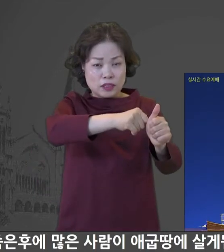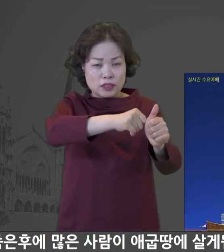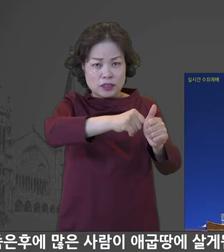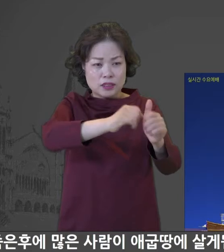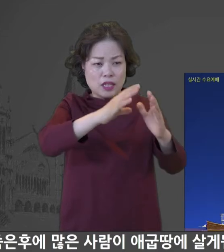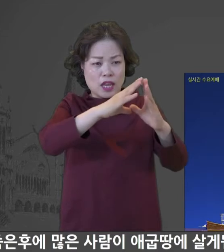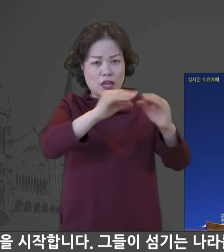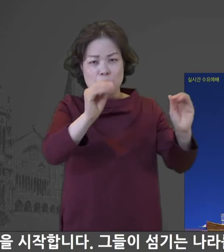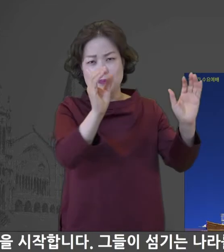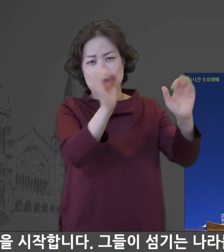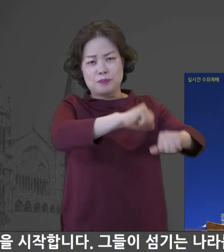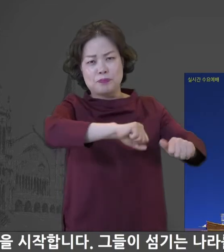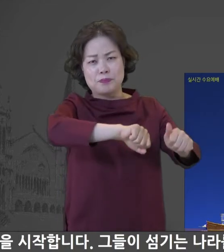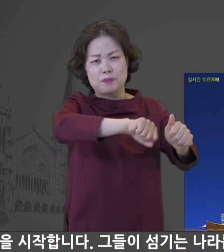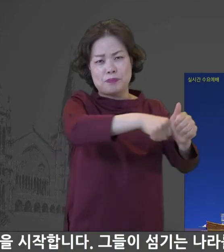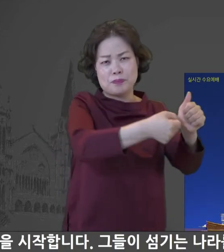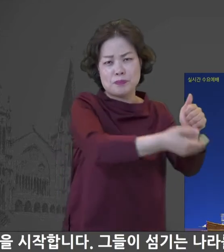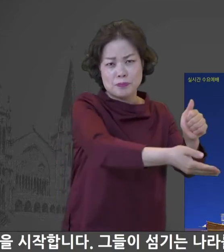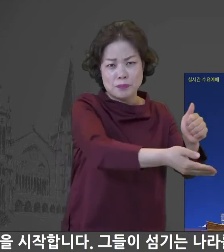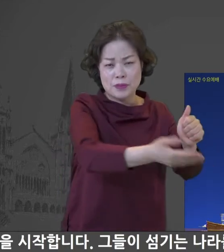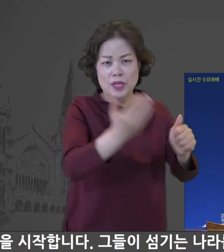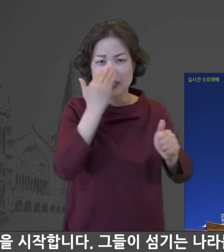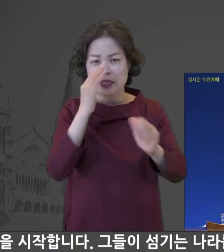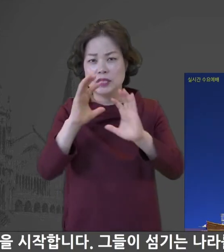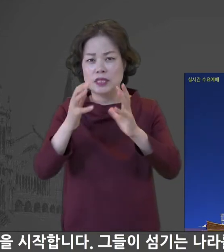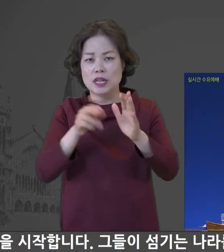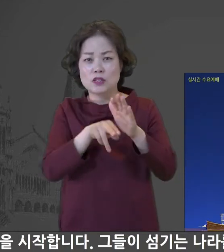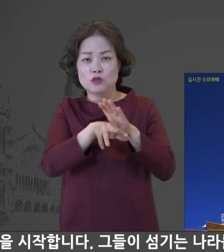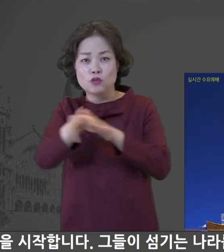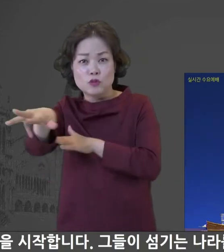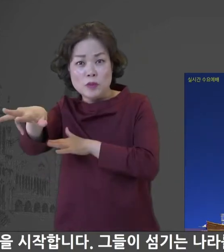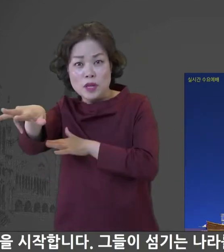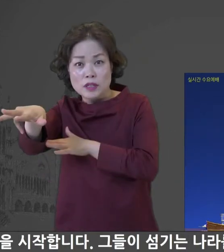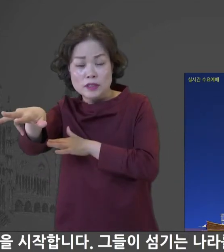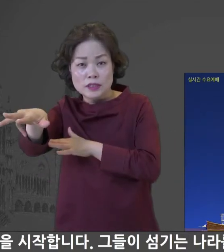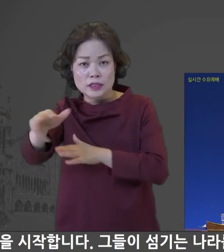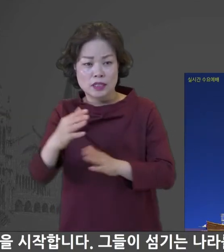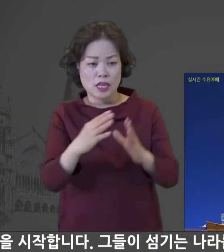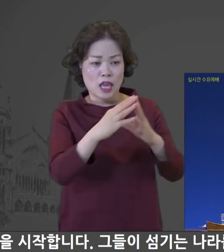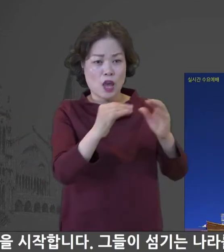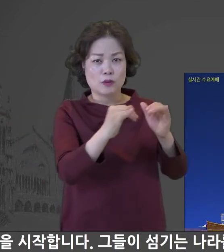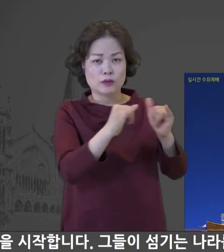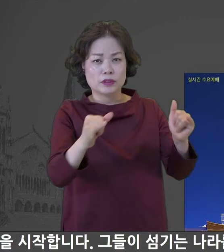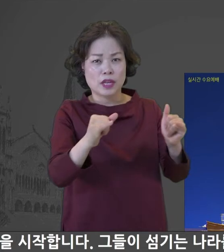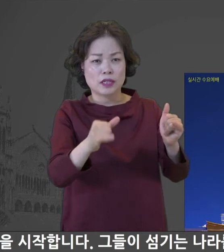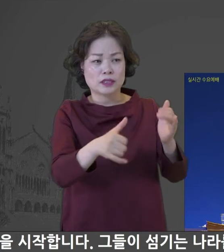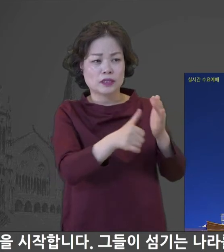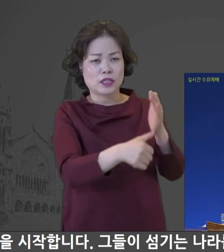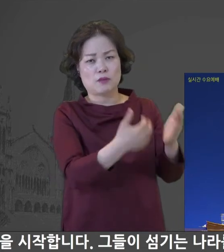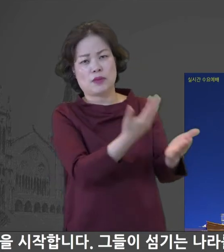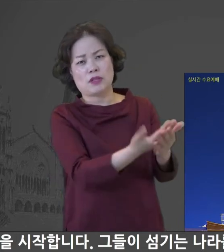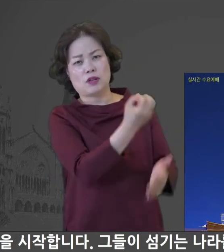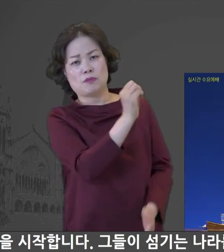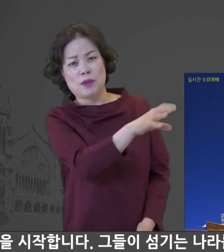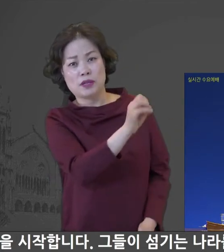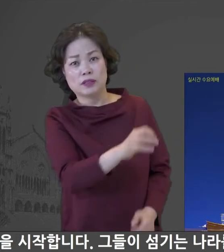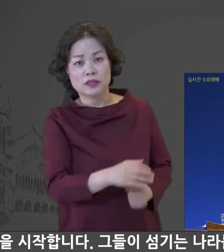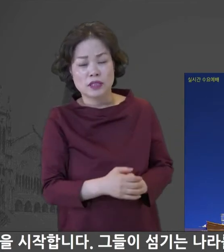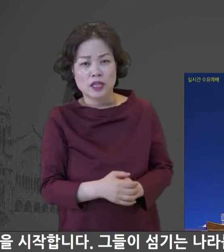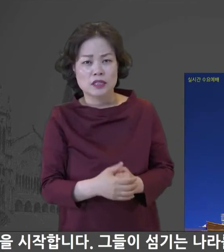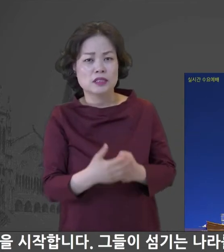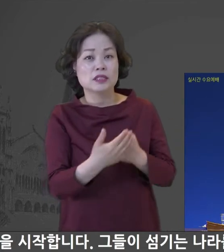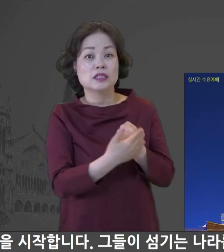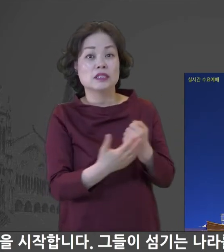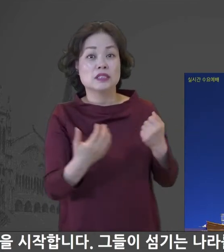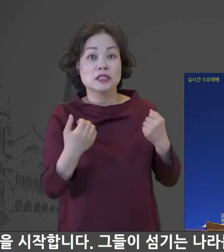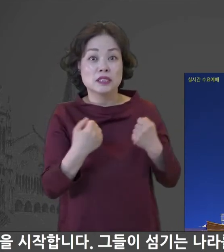애굽은 징벌을 받고 이스라엘 민족은 출애굽할 당시에 애굽 사람들에게 재물을 달라고 하죠. 근데 말씀 보면 은혜를